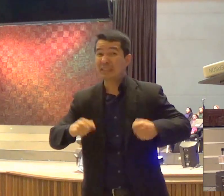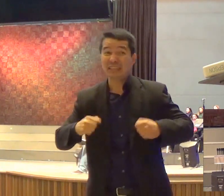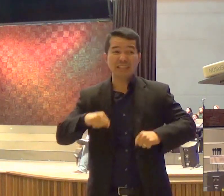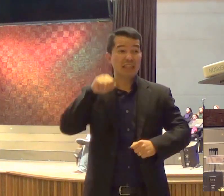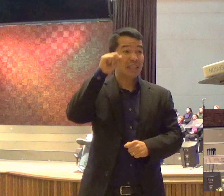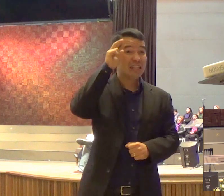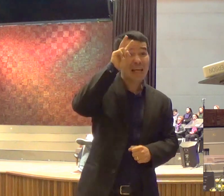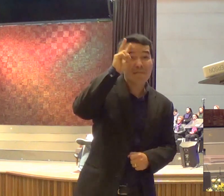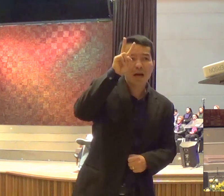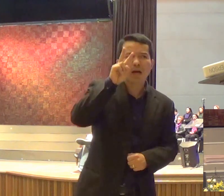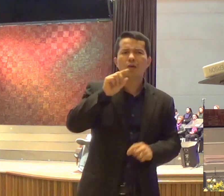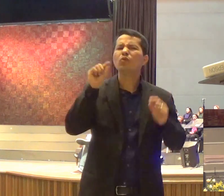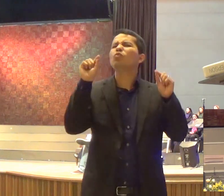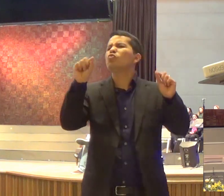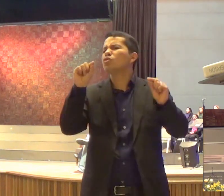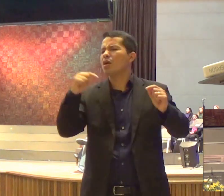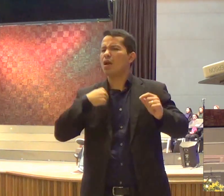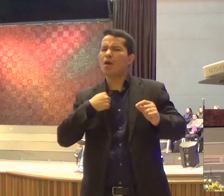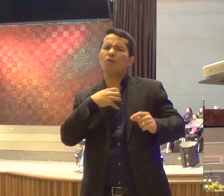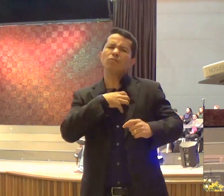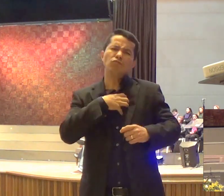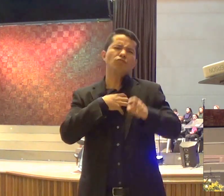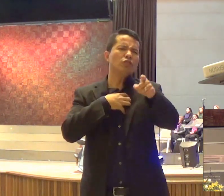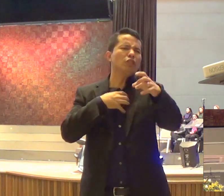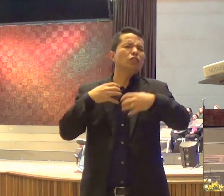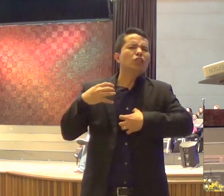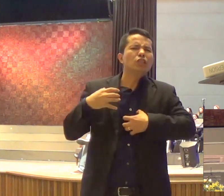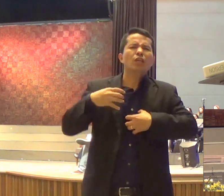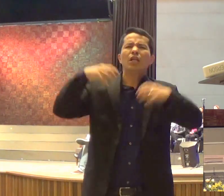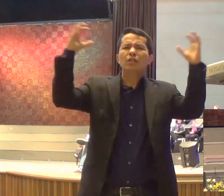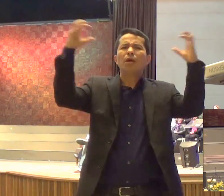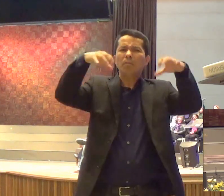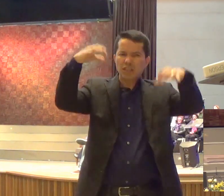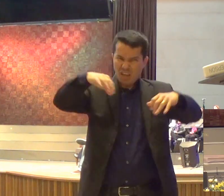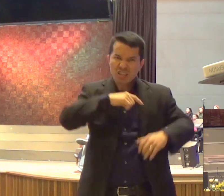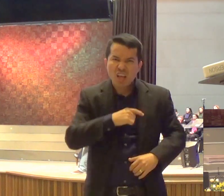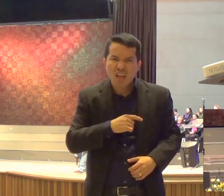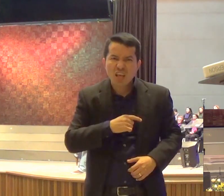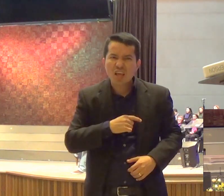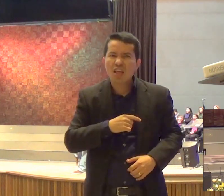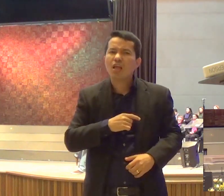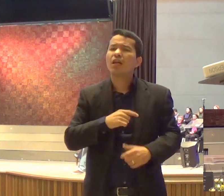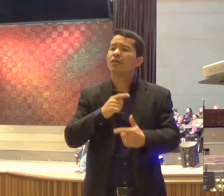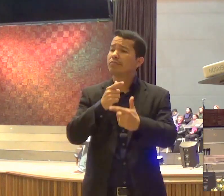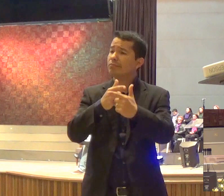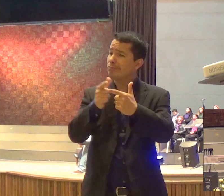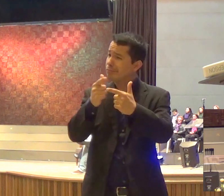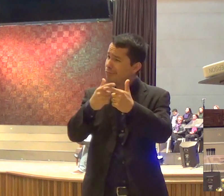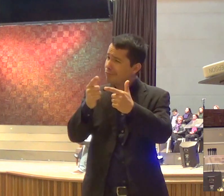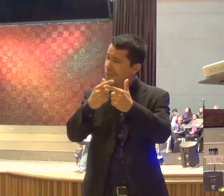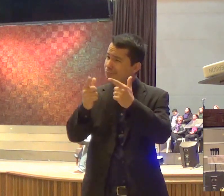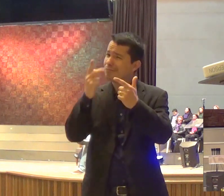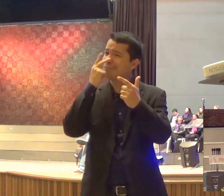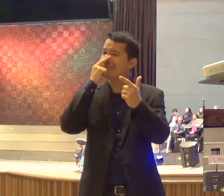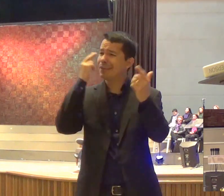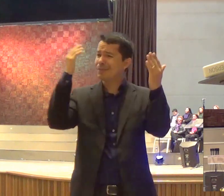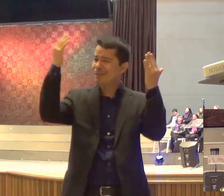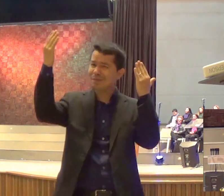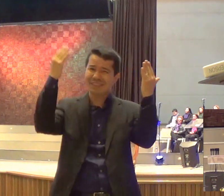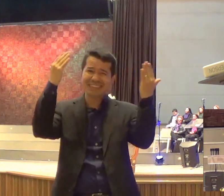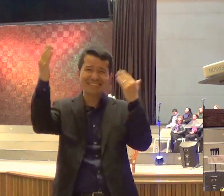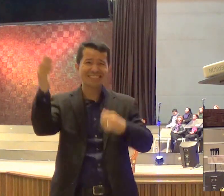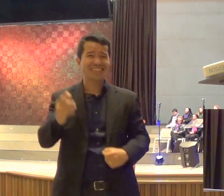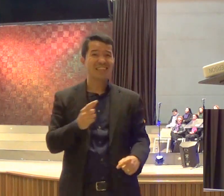uma vez que eu sei que Cristo é suficiente que Cristo é maior do que todo e qualquer vendaval que possa